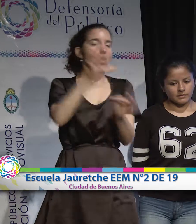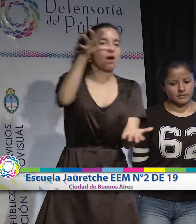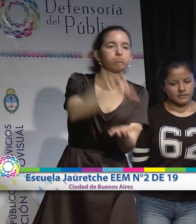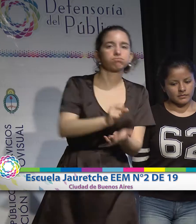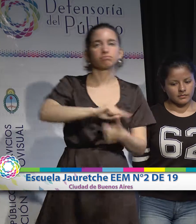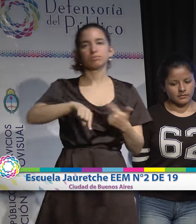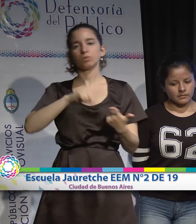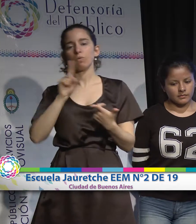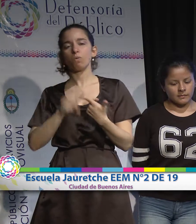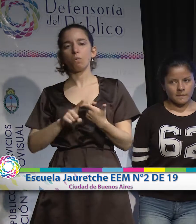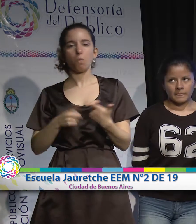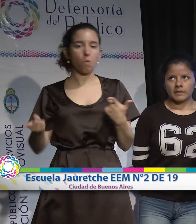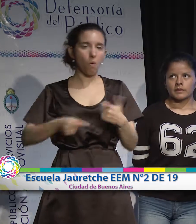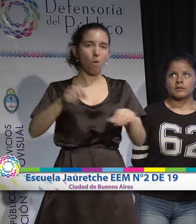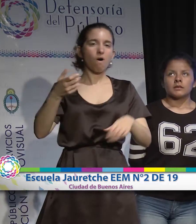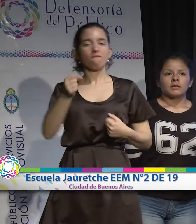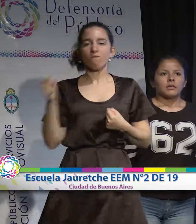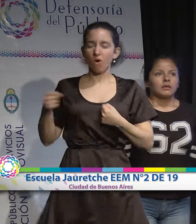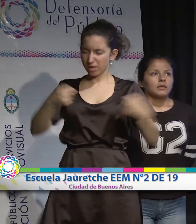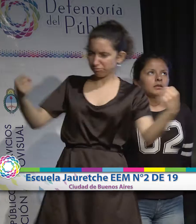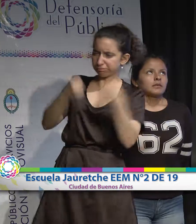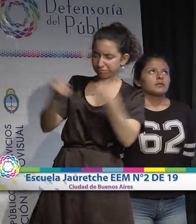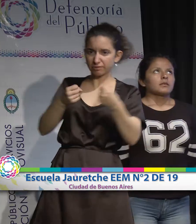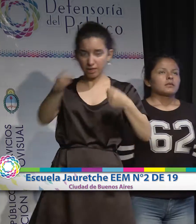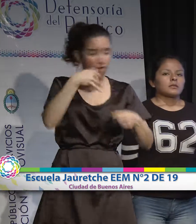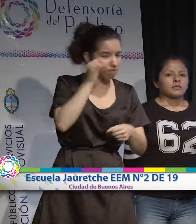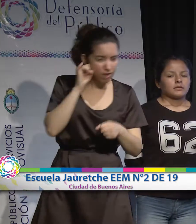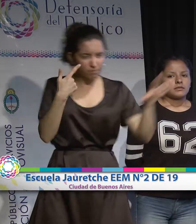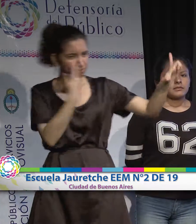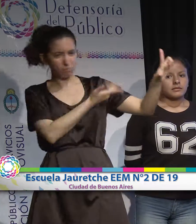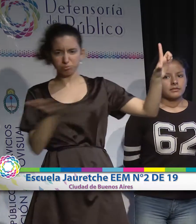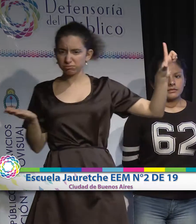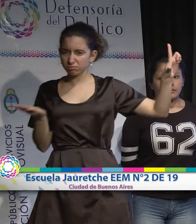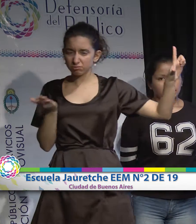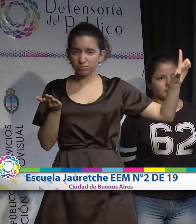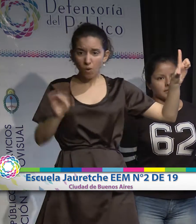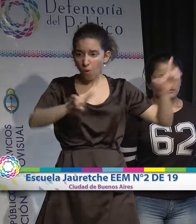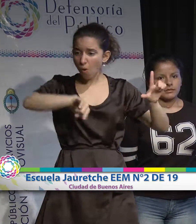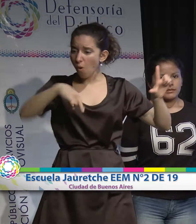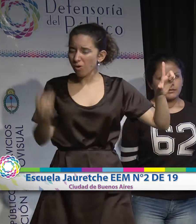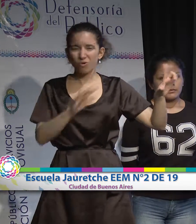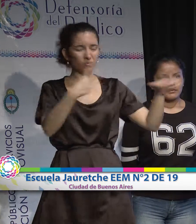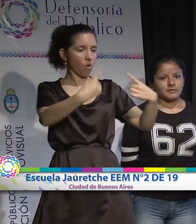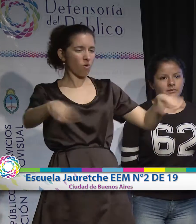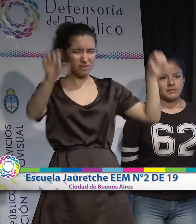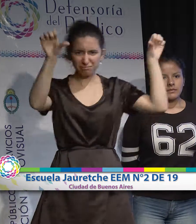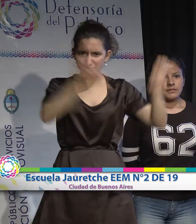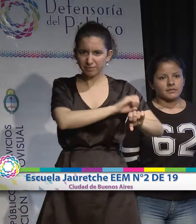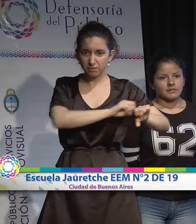hay peleas en boliches o cualquier cosa, solamente nos muestran el lado negativo de nosotros